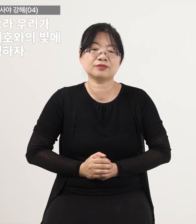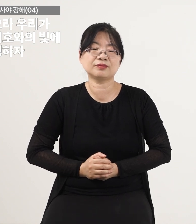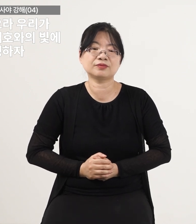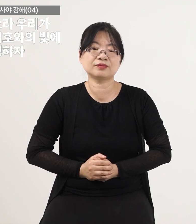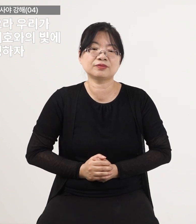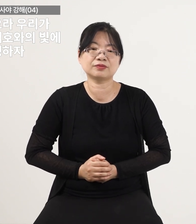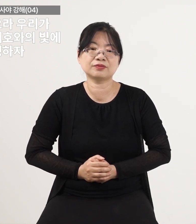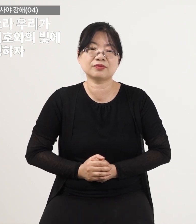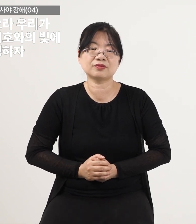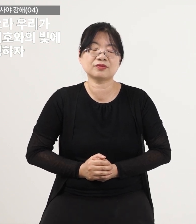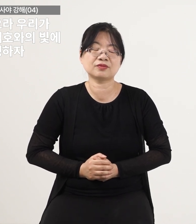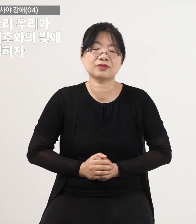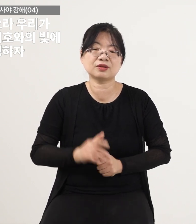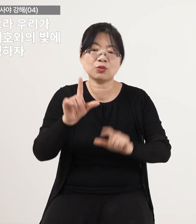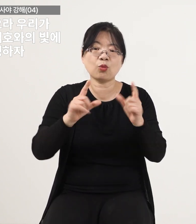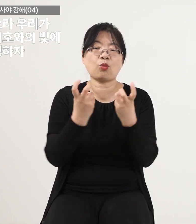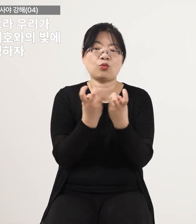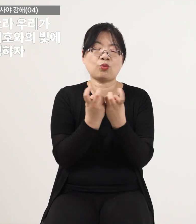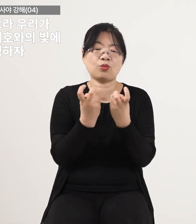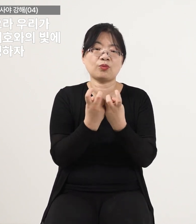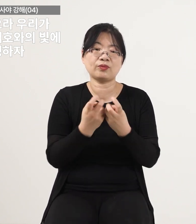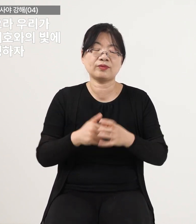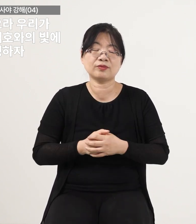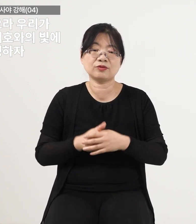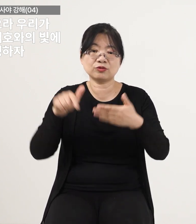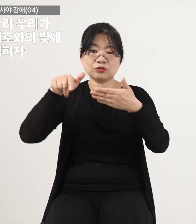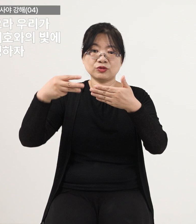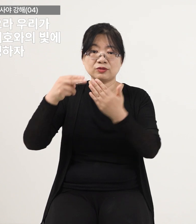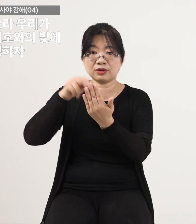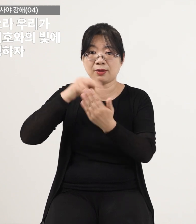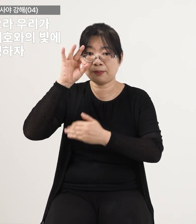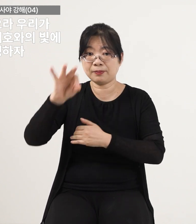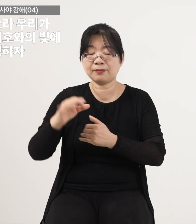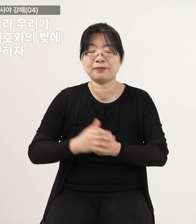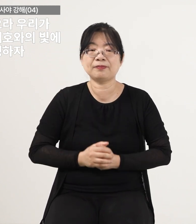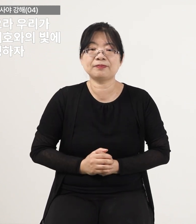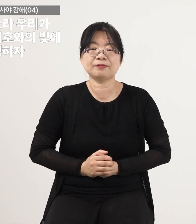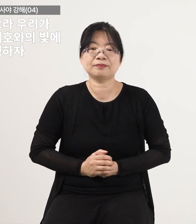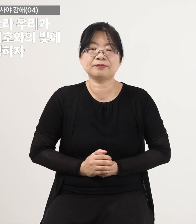자, 이것을 어떻게 해야 될까요? 9절을 보십시다.